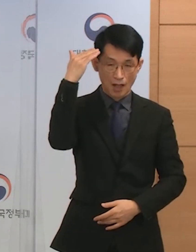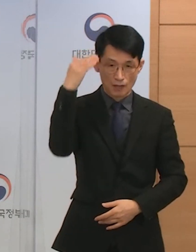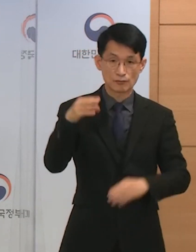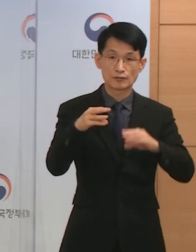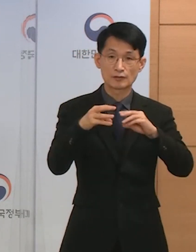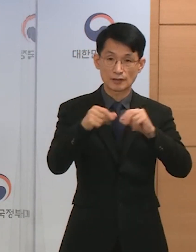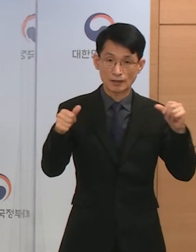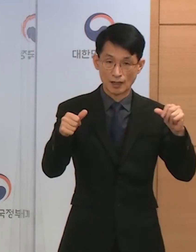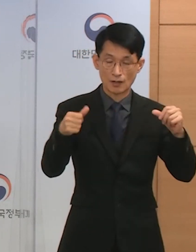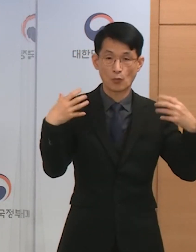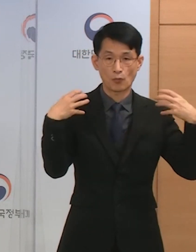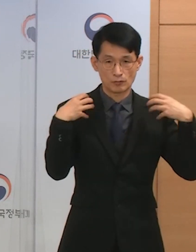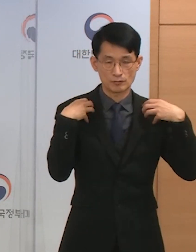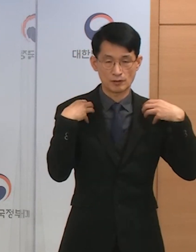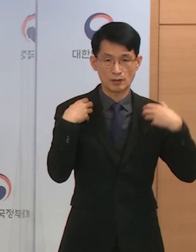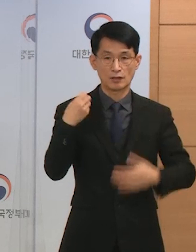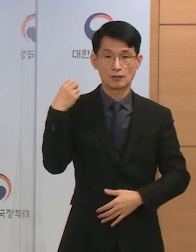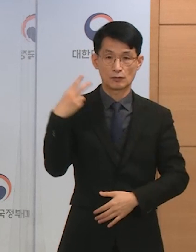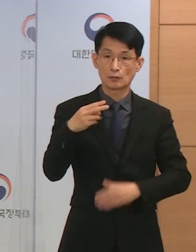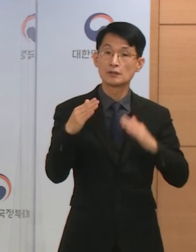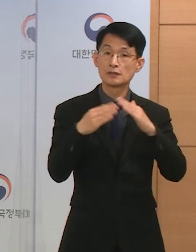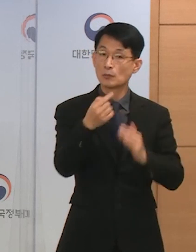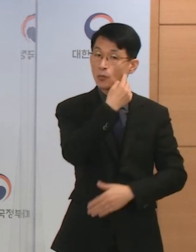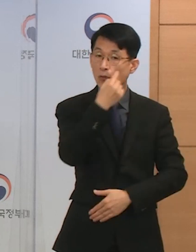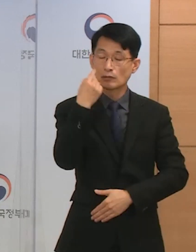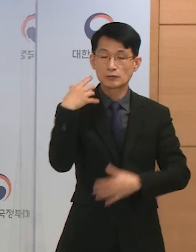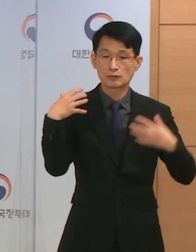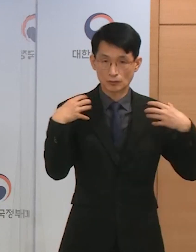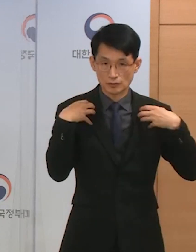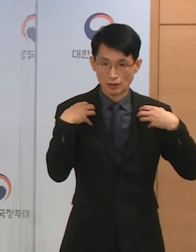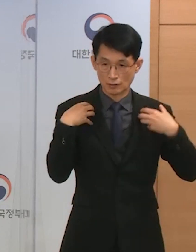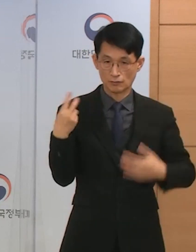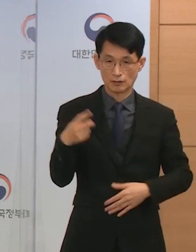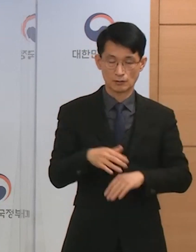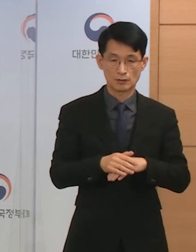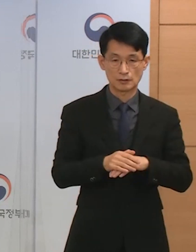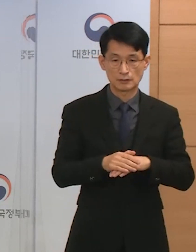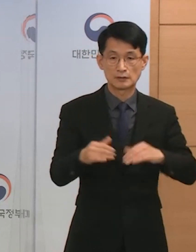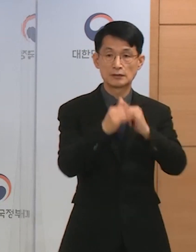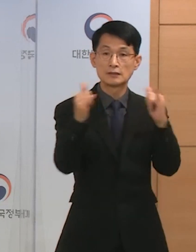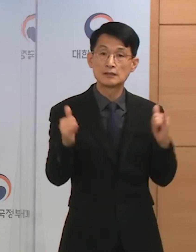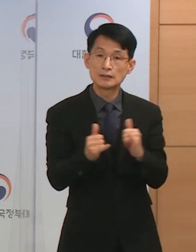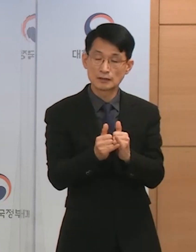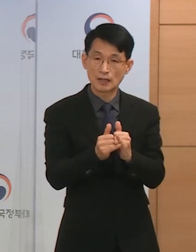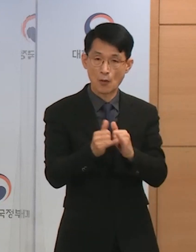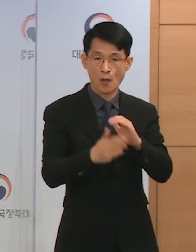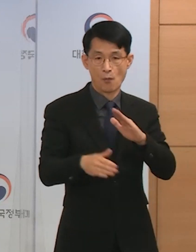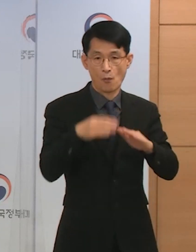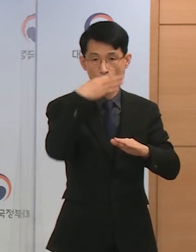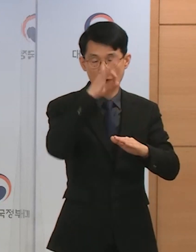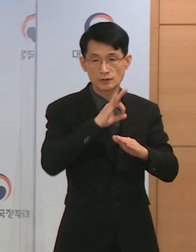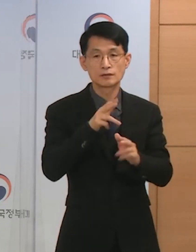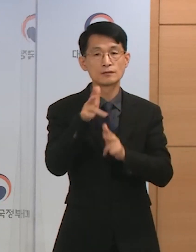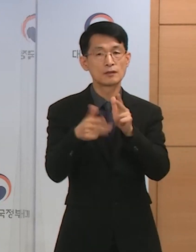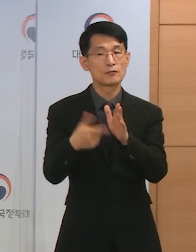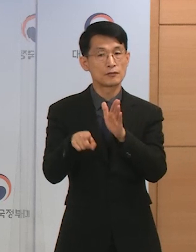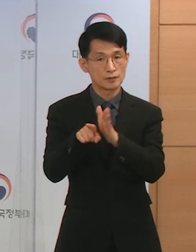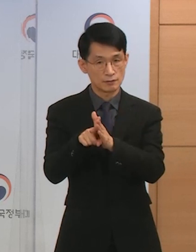한국토지주택공사와 주택도시보증공사 등이 공공기관 사회공헌사업 협약을 통해서